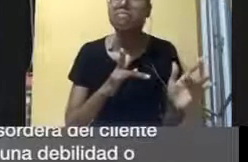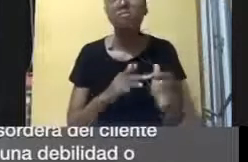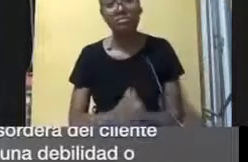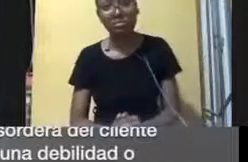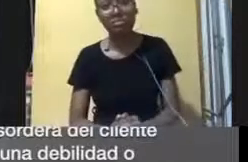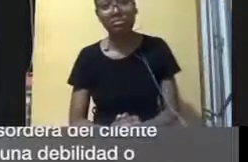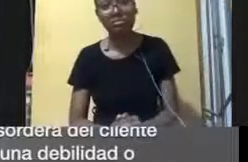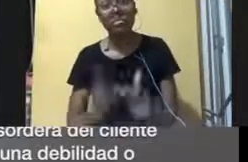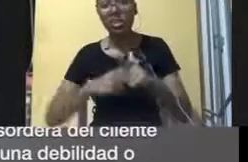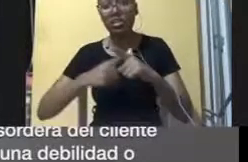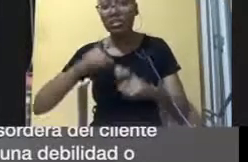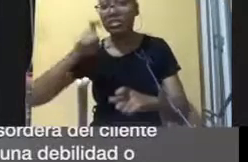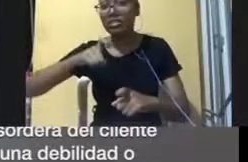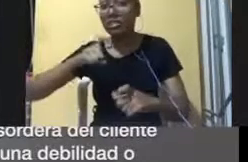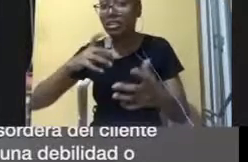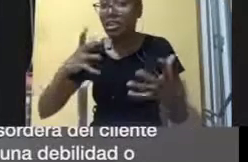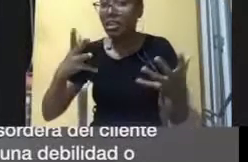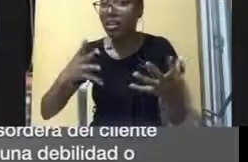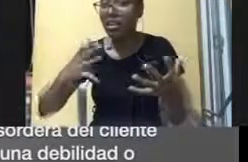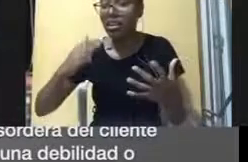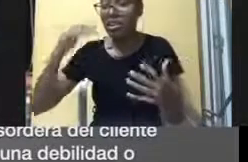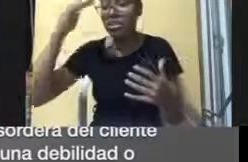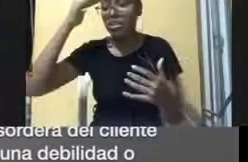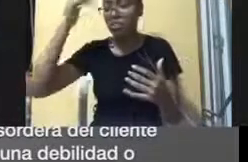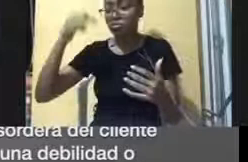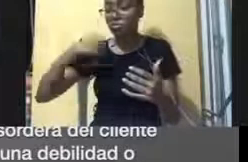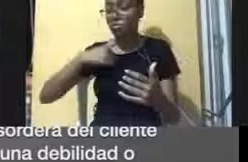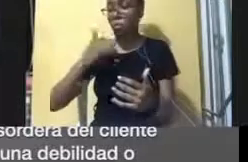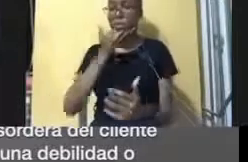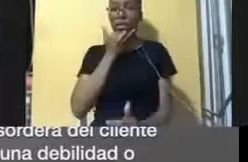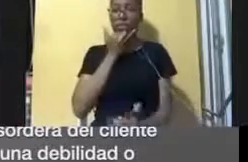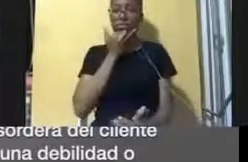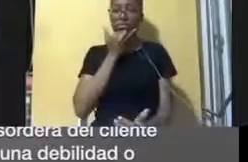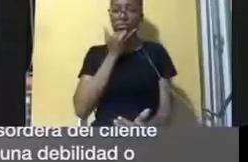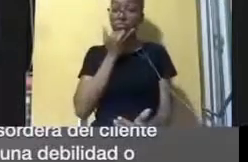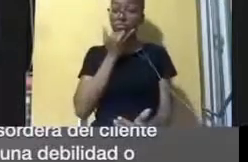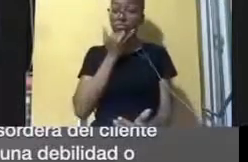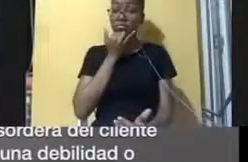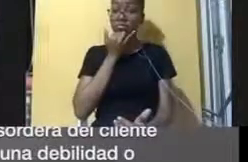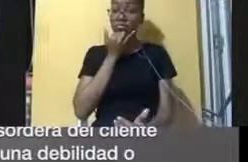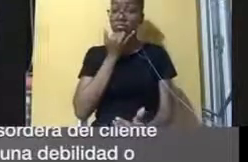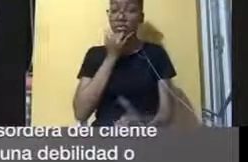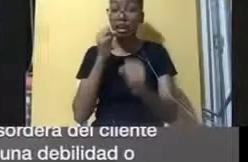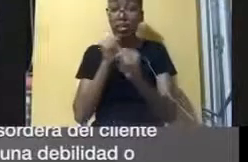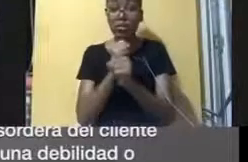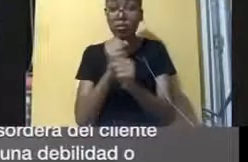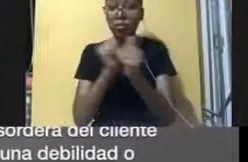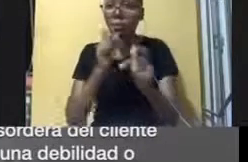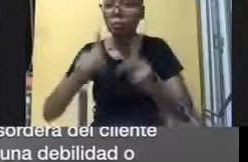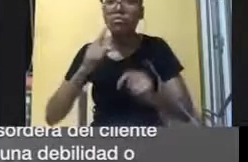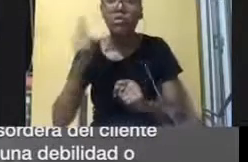reconocer eso, porque no puede trabajar con personas sordas si eso es lo primero que piensa en la